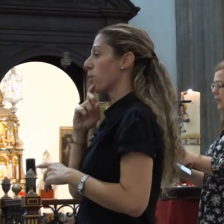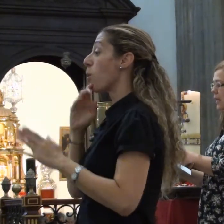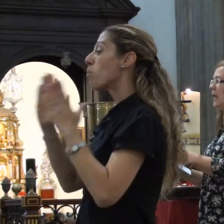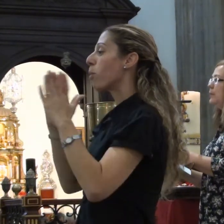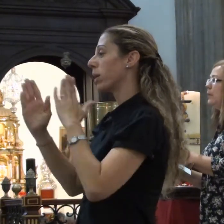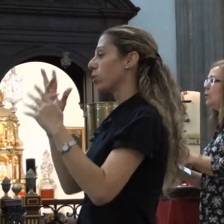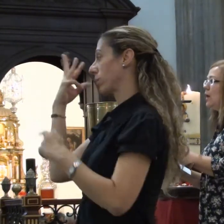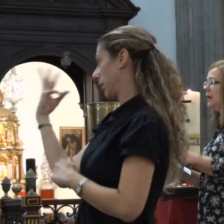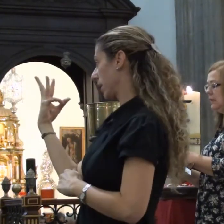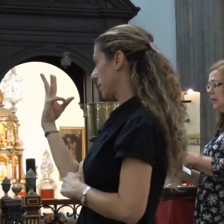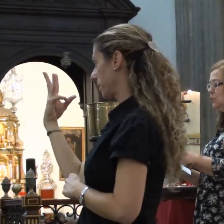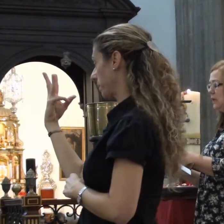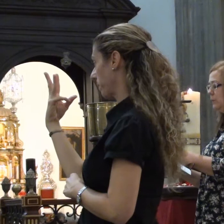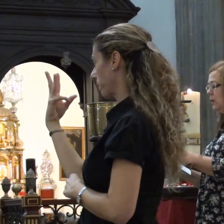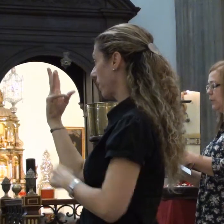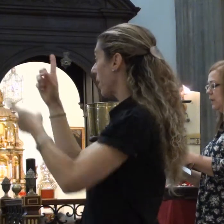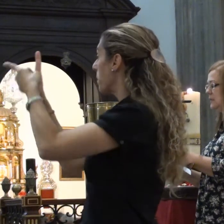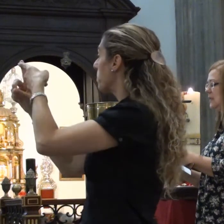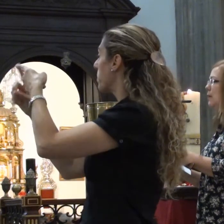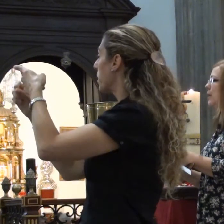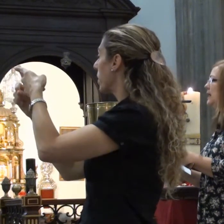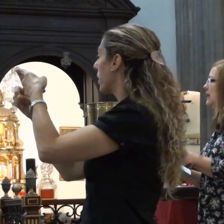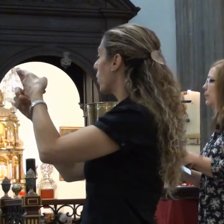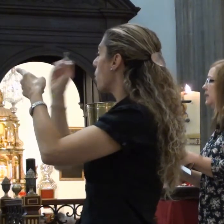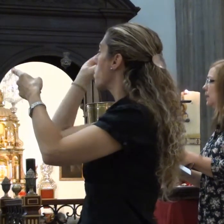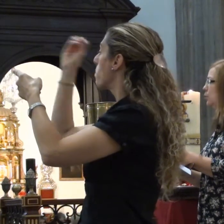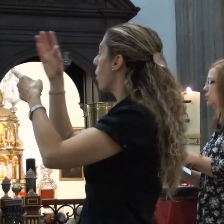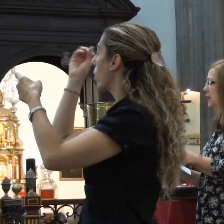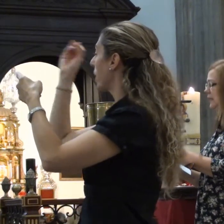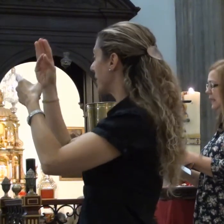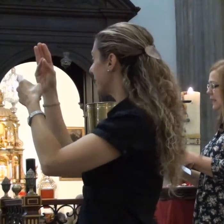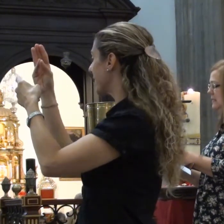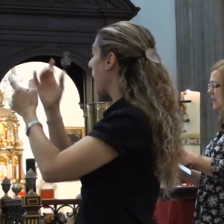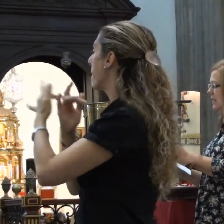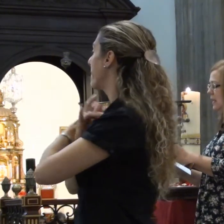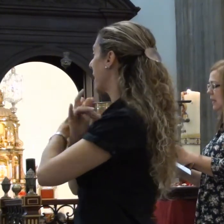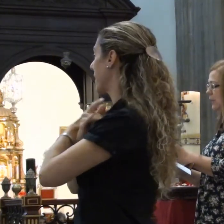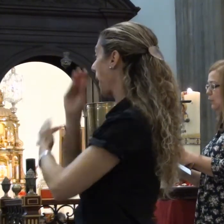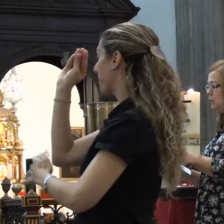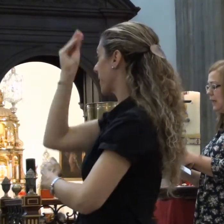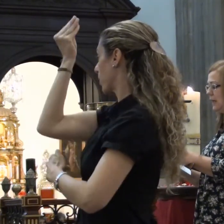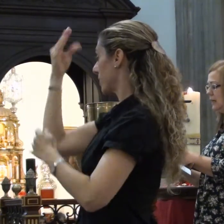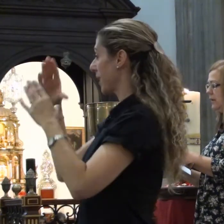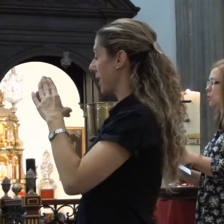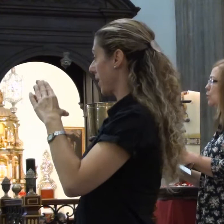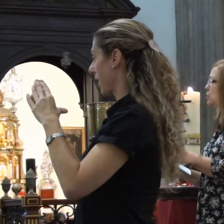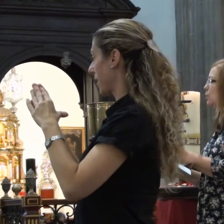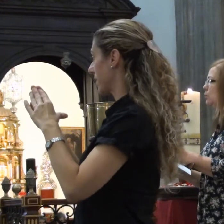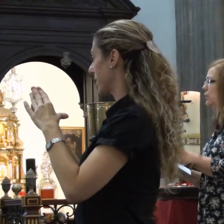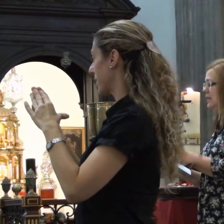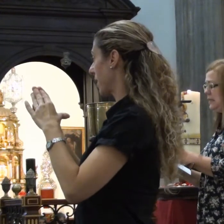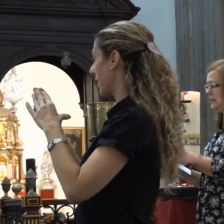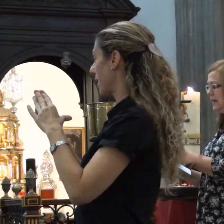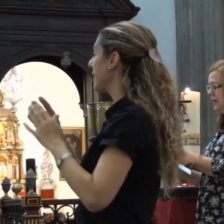momentos en primer lugar escucharemos la ponencia María Pentecostés y la iglesia que pronunciará el reverendo